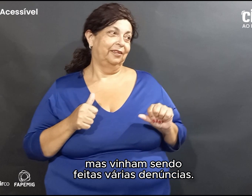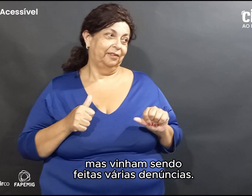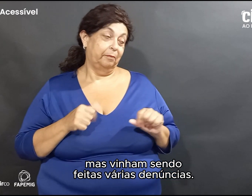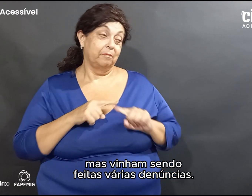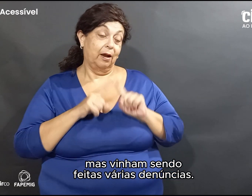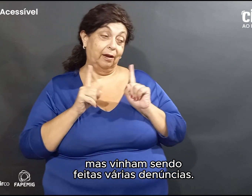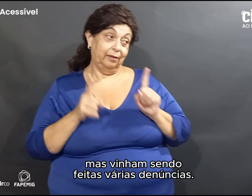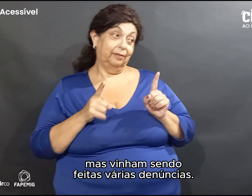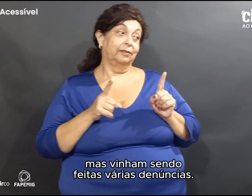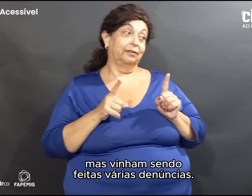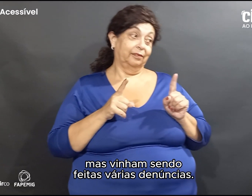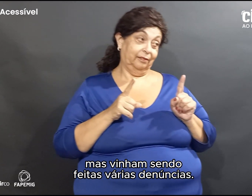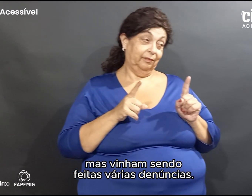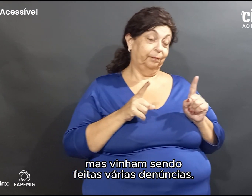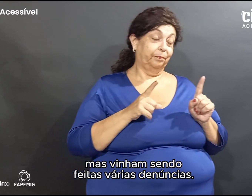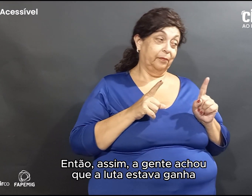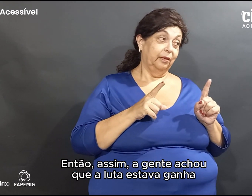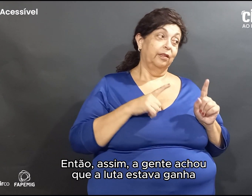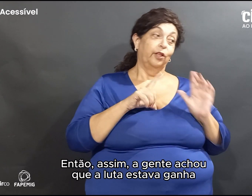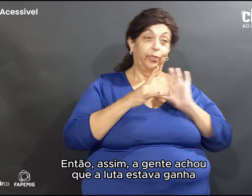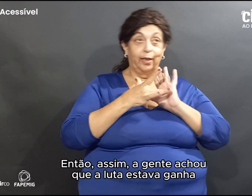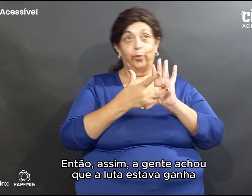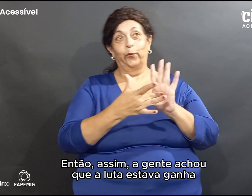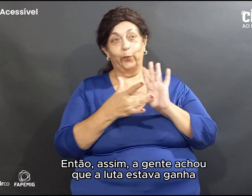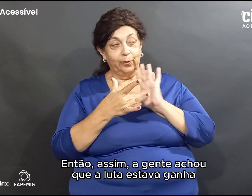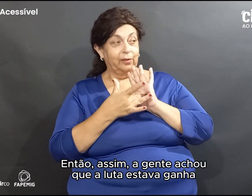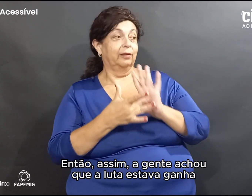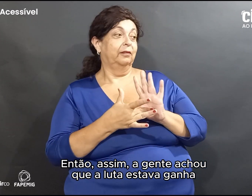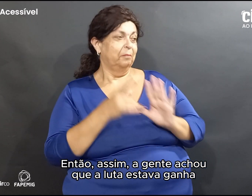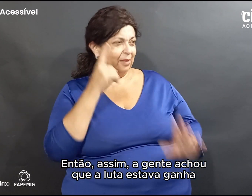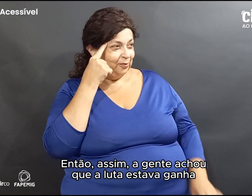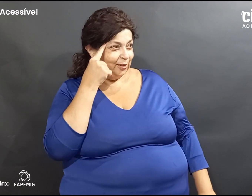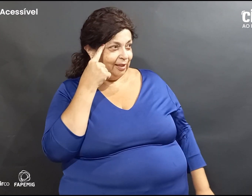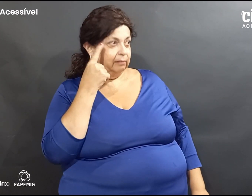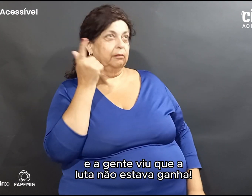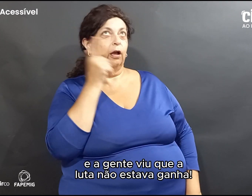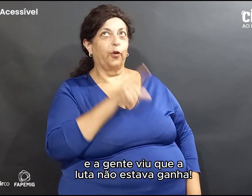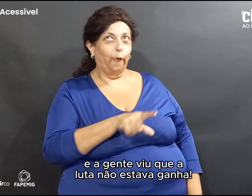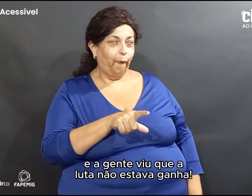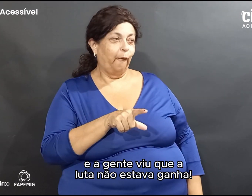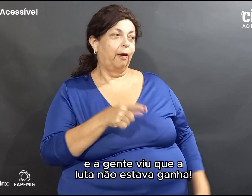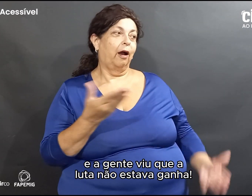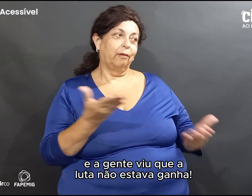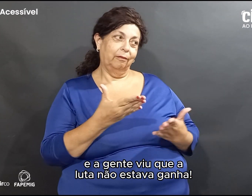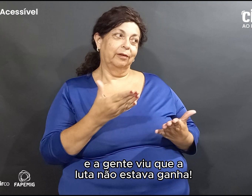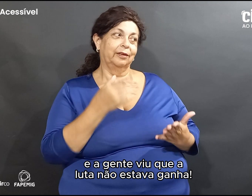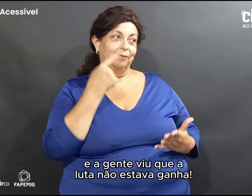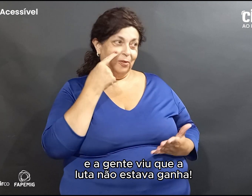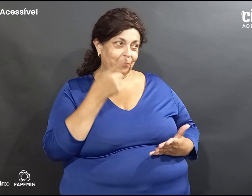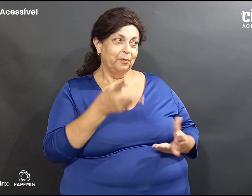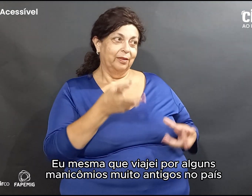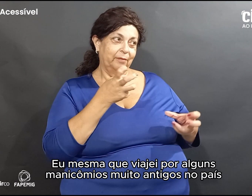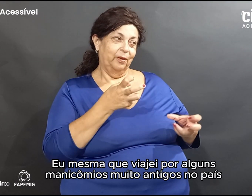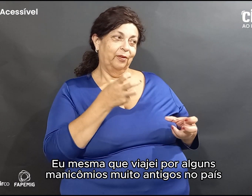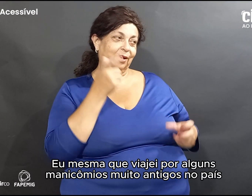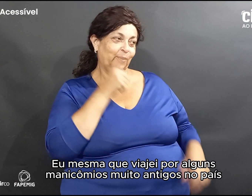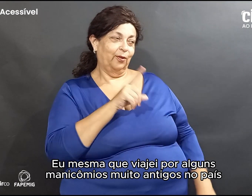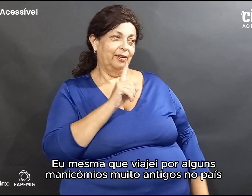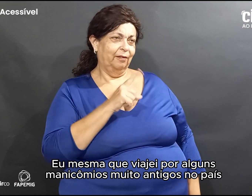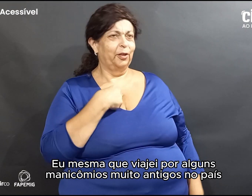vinham sendo feitas várias denúncias. Então, assim, a gente achou que a luta estava ganha, e a gente viu que a luta não estava ganha. Eu mesmo que viajei para